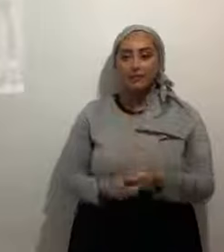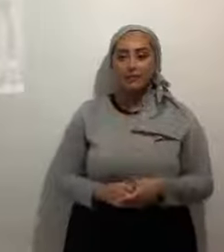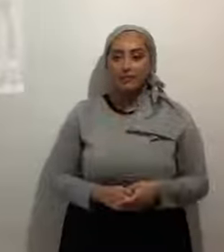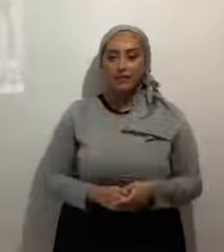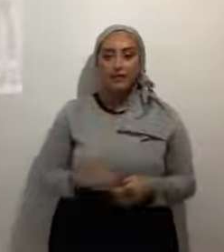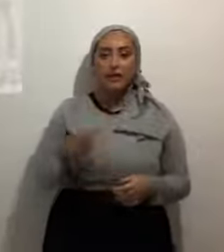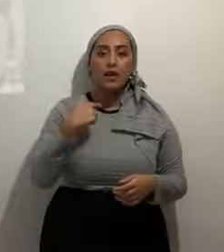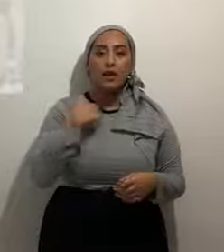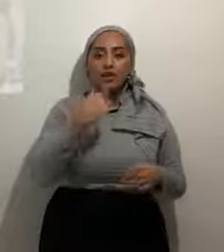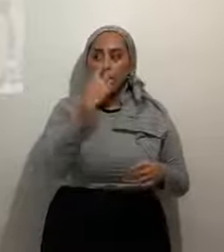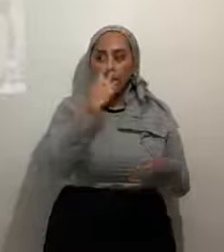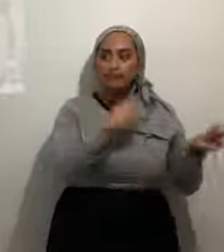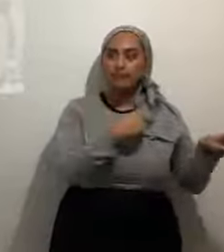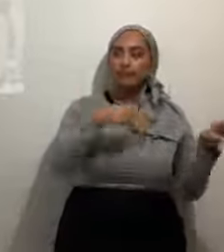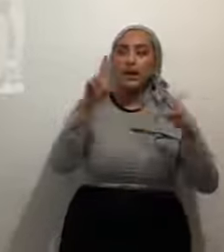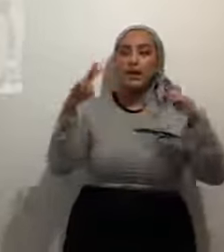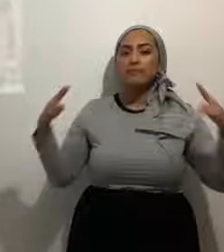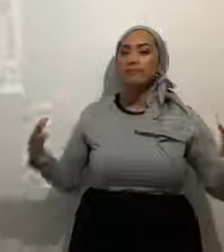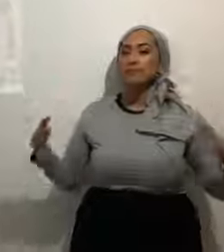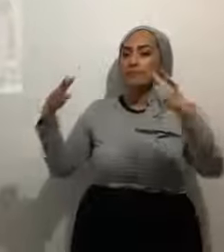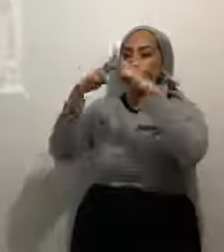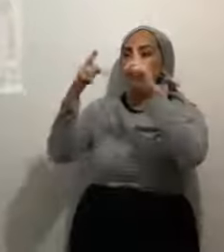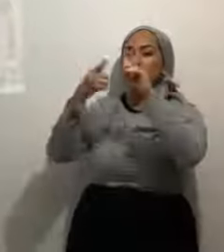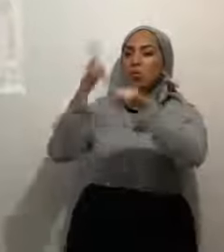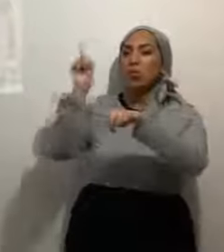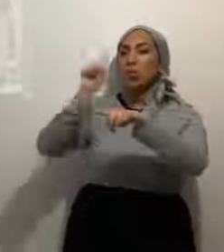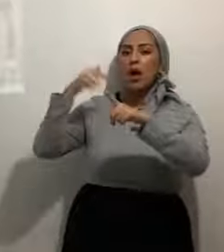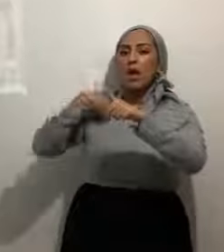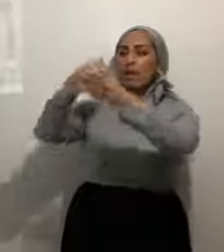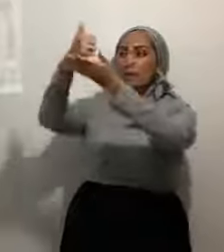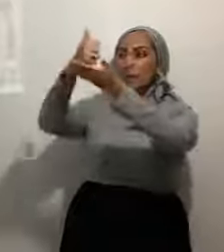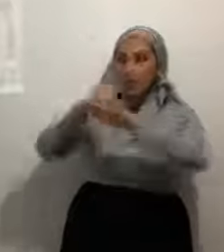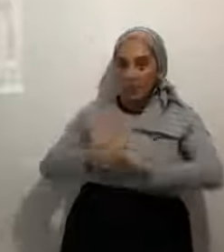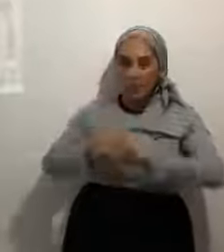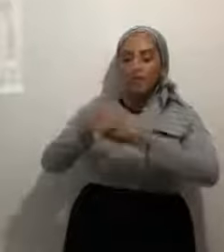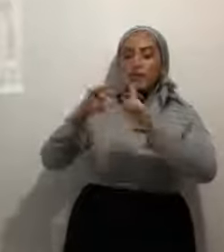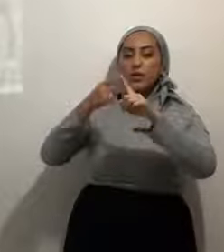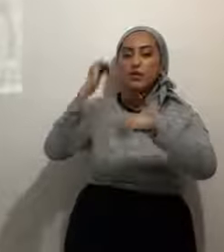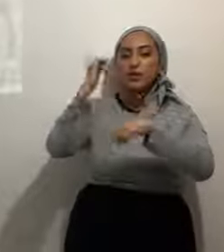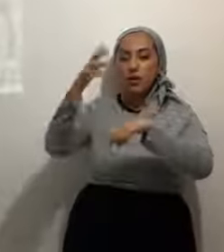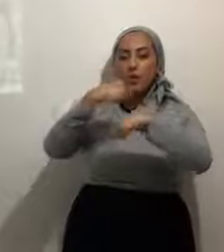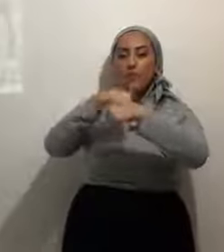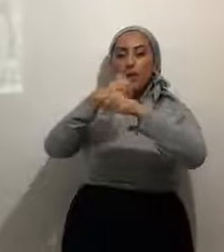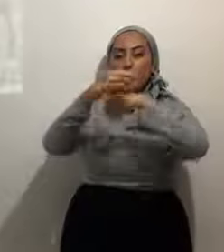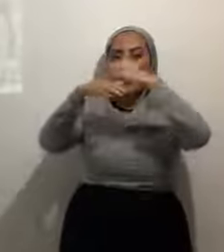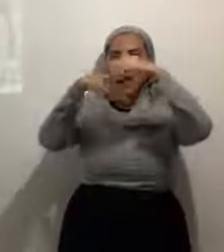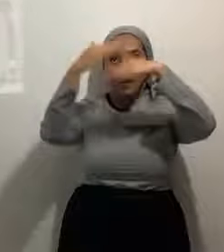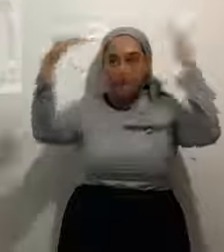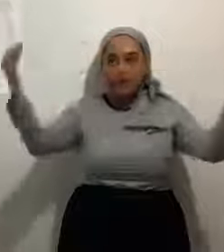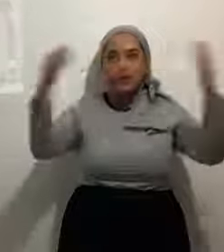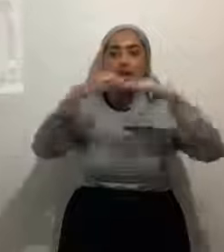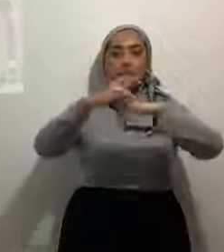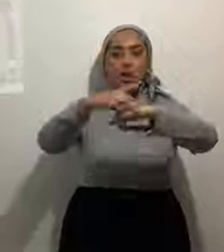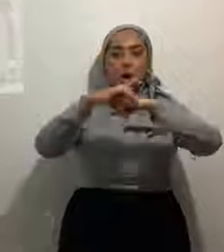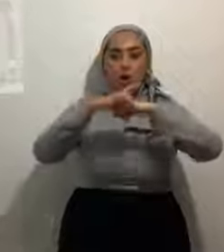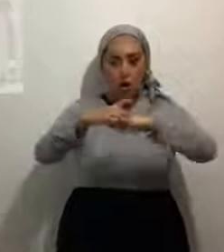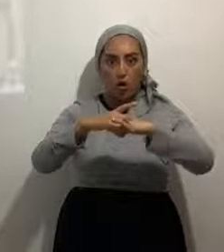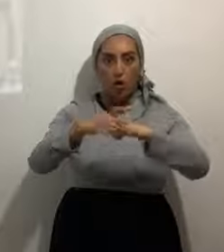Alzaré mis ojos a los montes. ¿De dónde vendrá mi ayuda? Mi ayuda viene de Yahweh que hizo los cielos y la tierra. Aleluya. O sea, ser expresivos